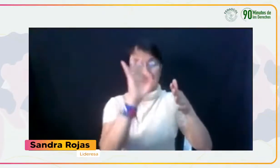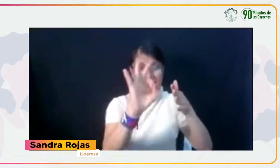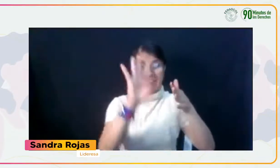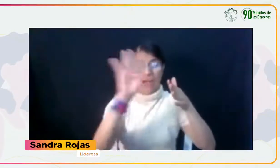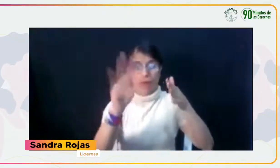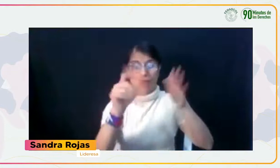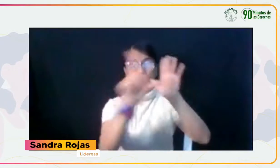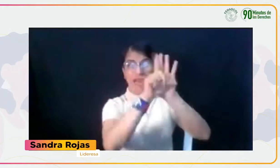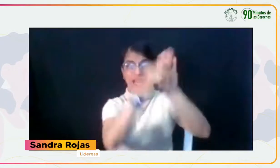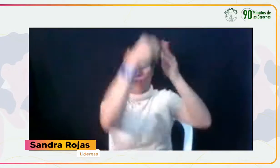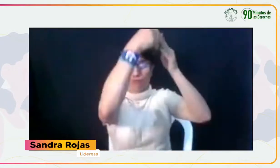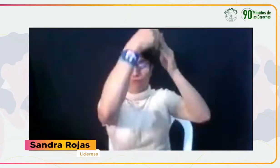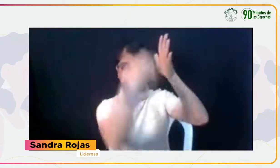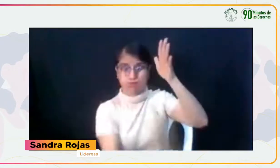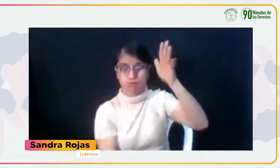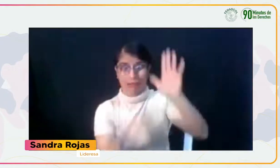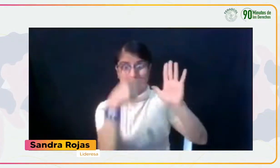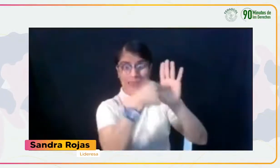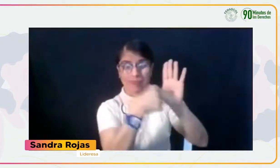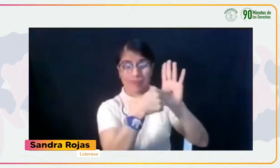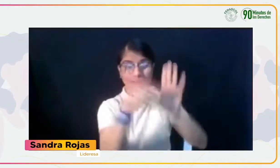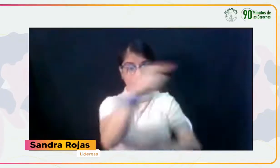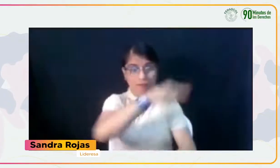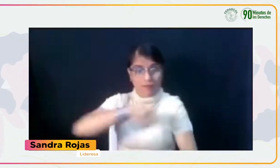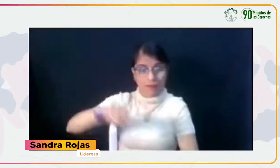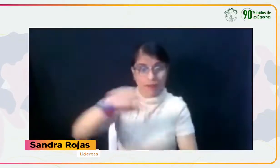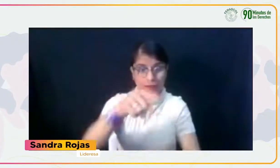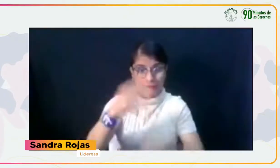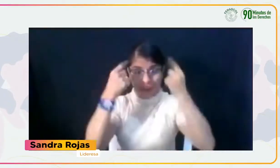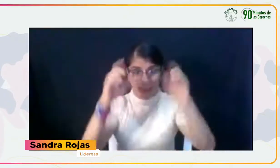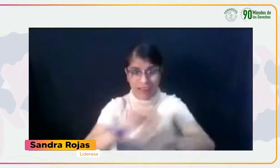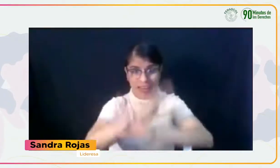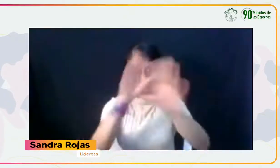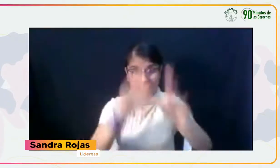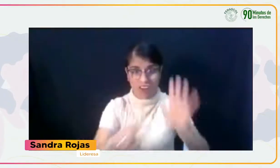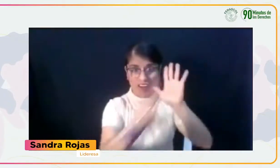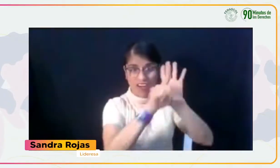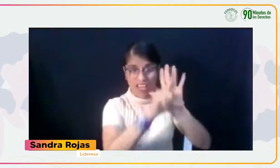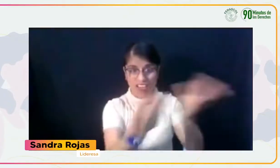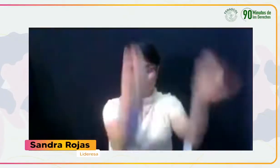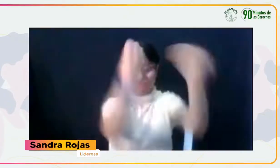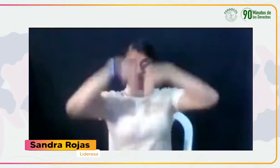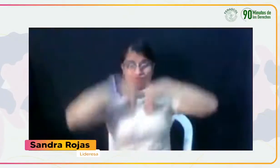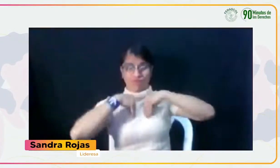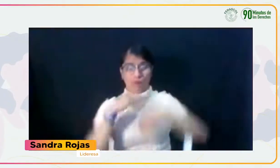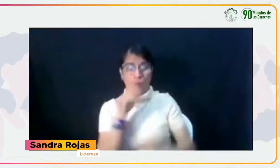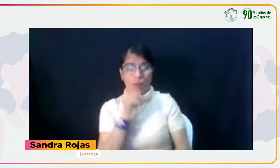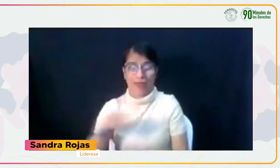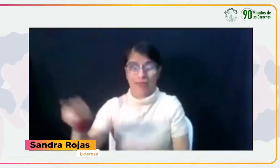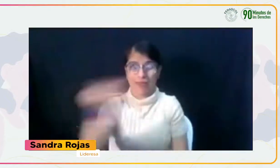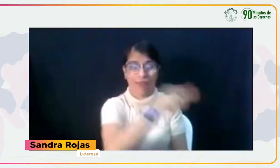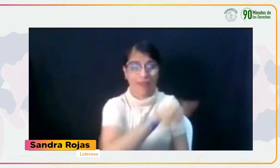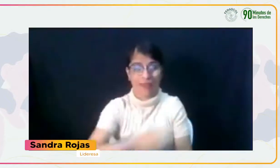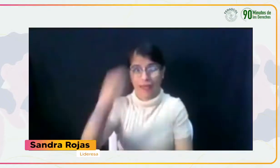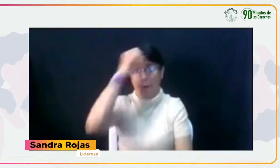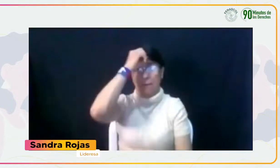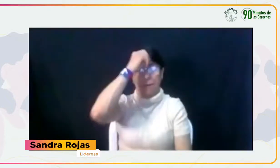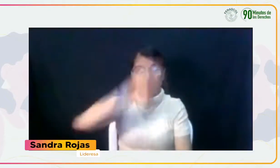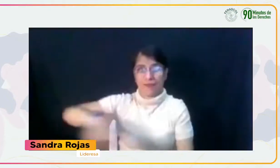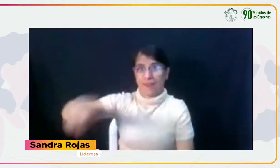El 34 leyes. Ok, 34 leyes que de pronto las mujeres sordas